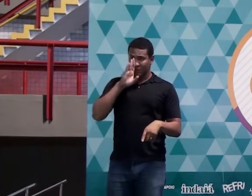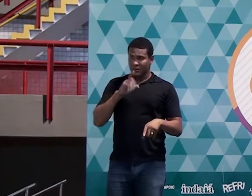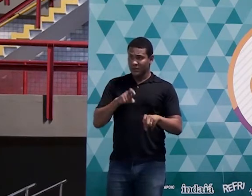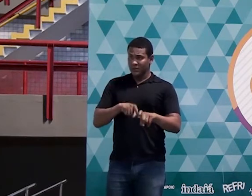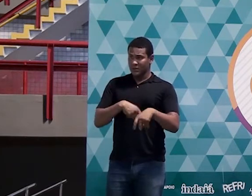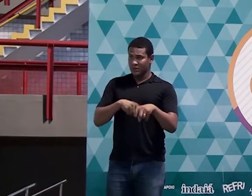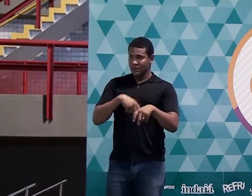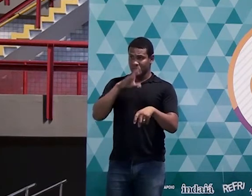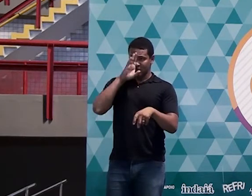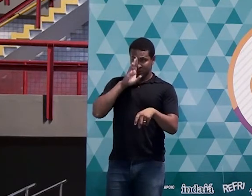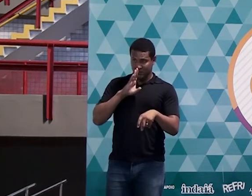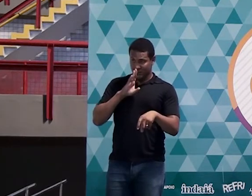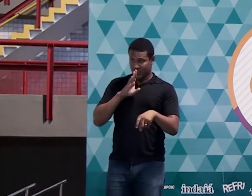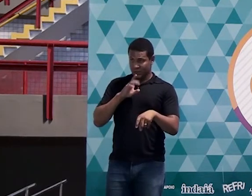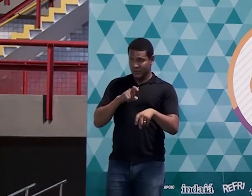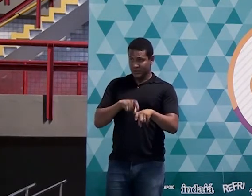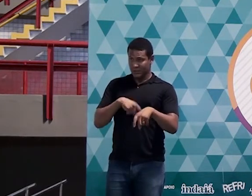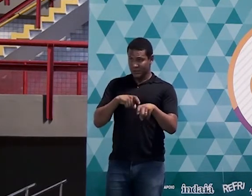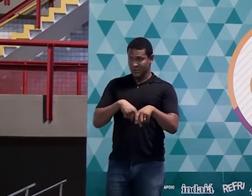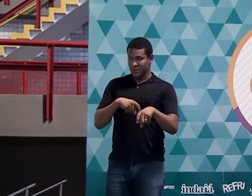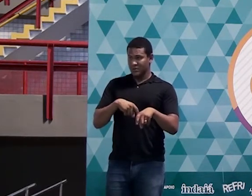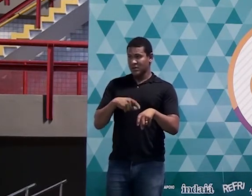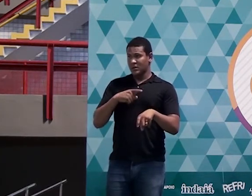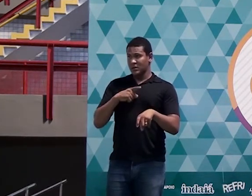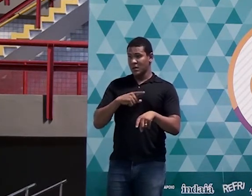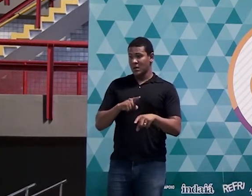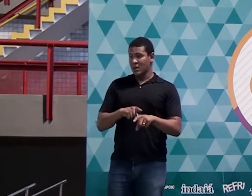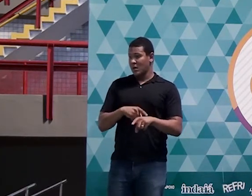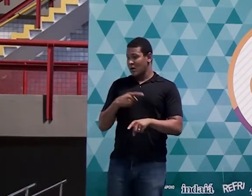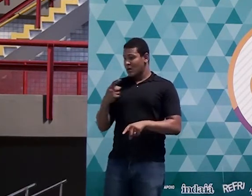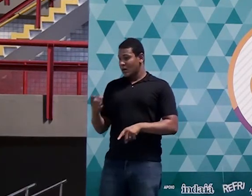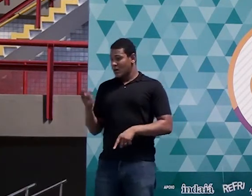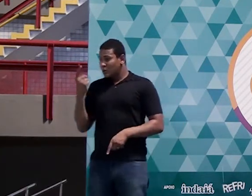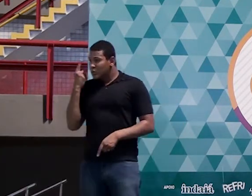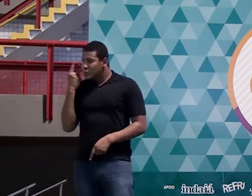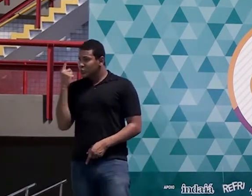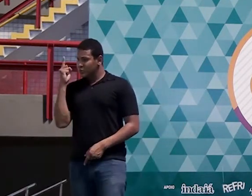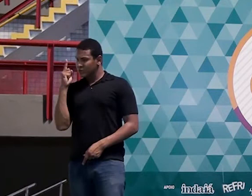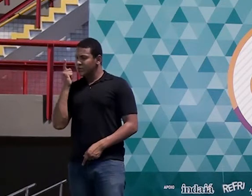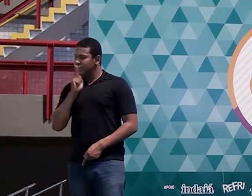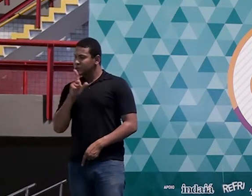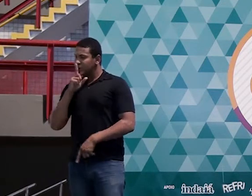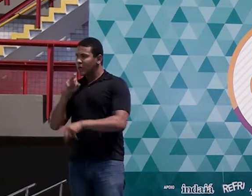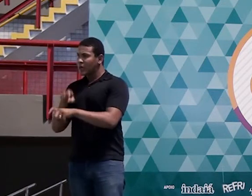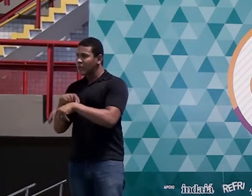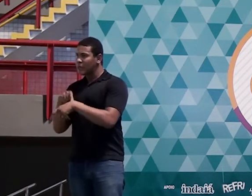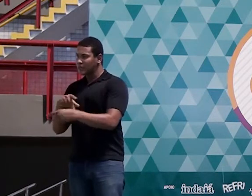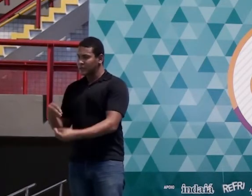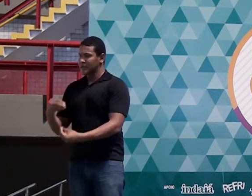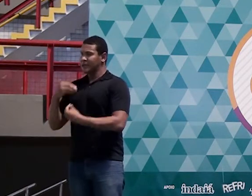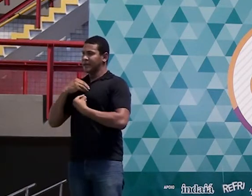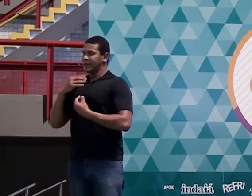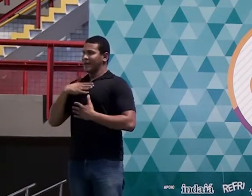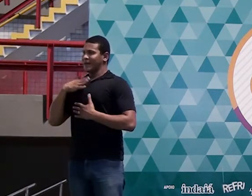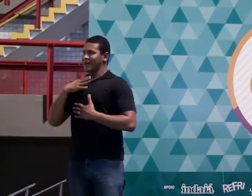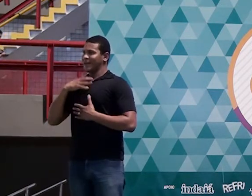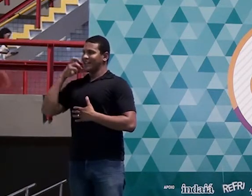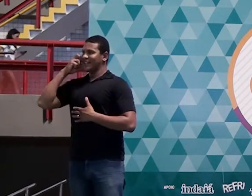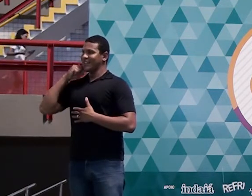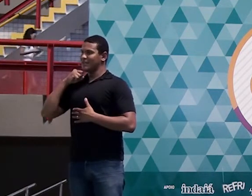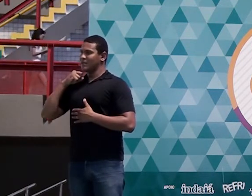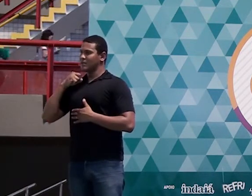Senhor. Sobrou 1 dia de lucro para ele. Lembrando que é de lucro assim. Quem era o